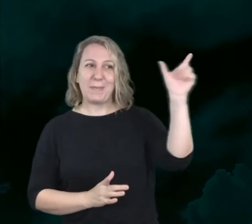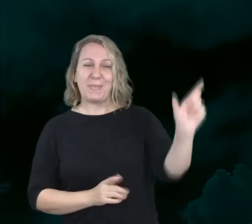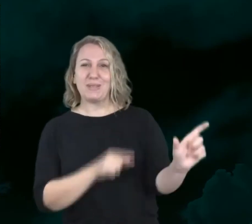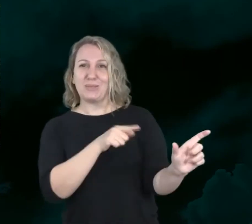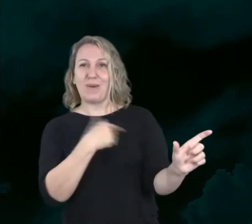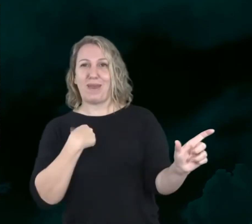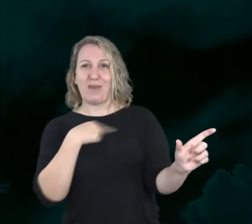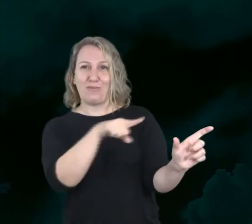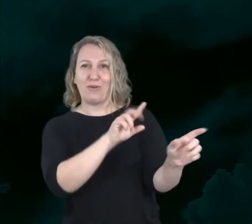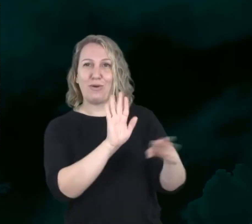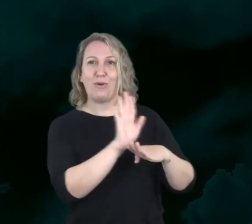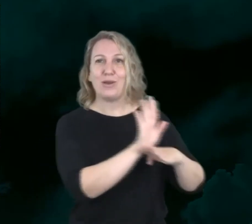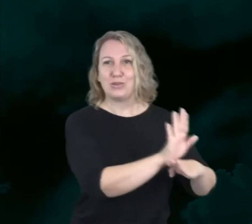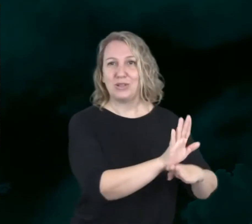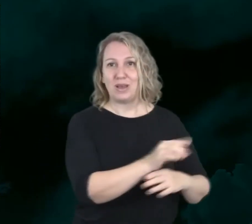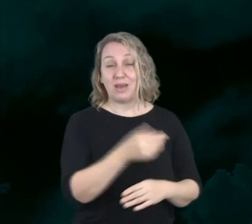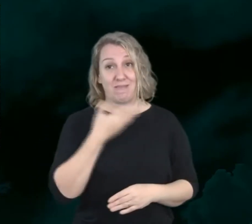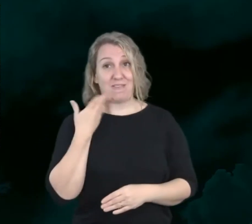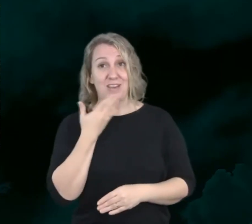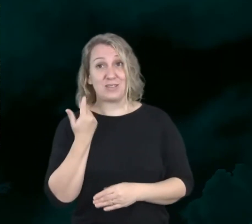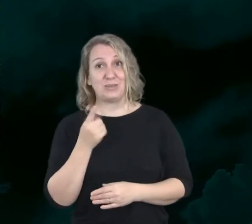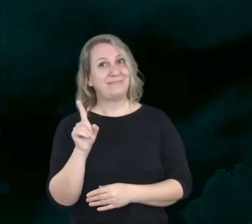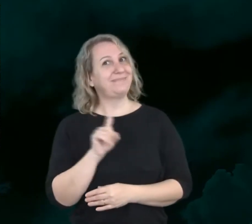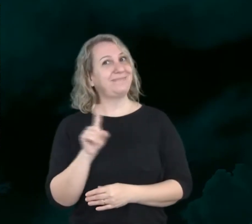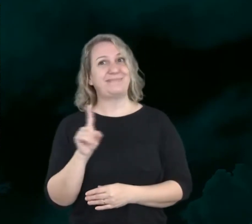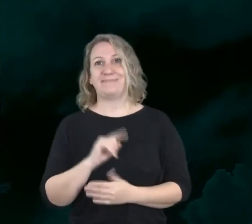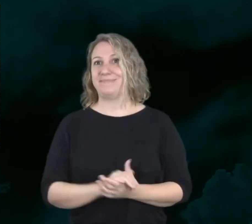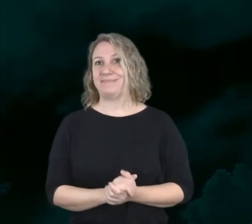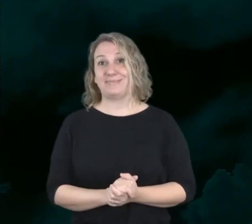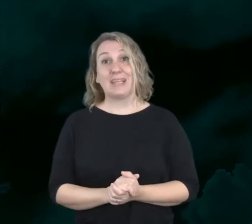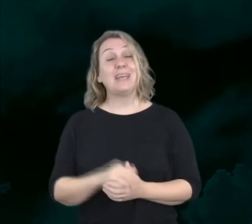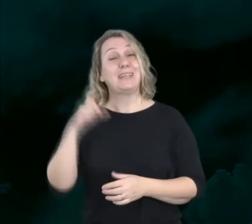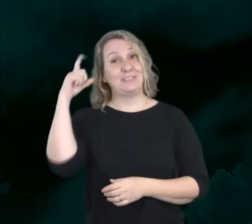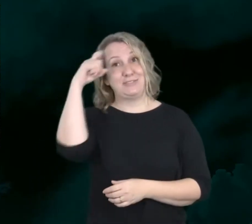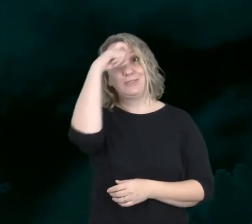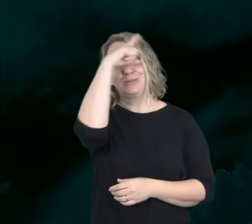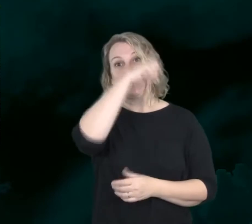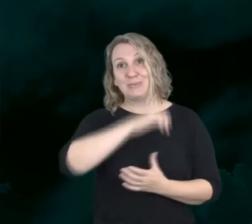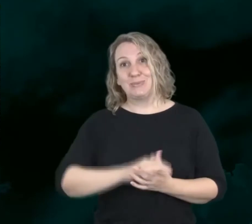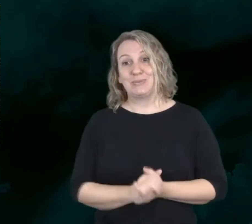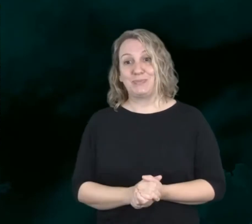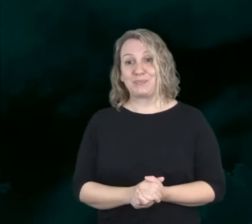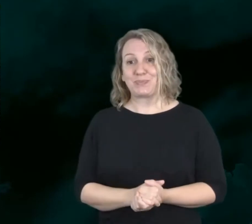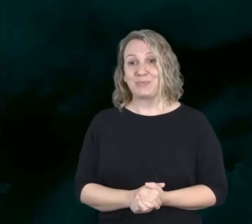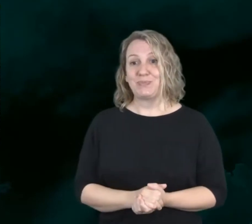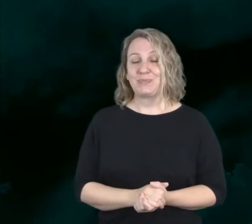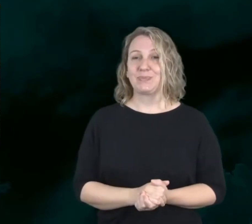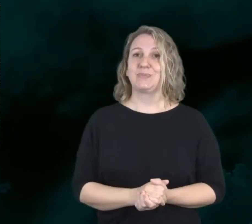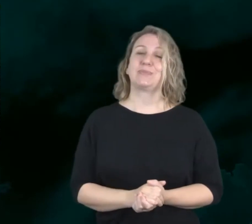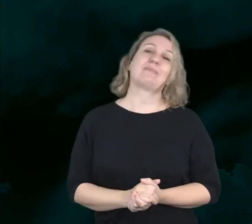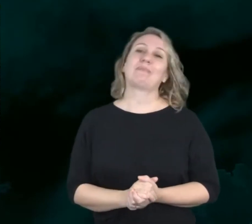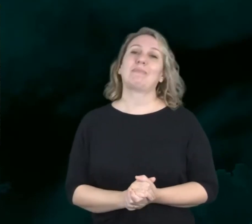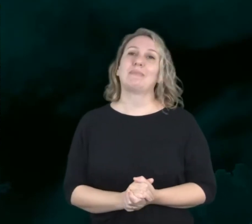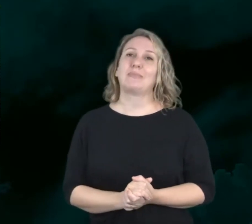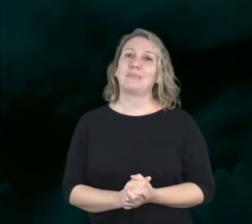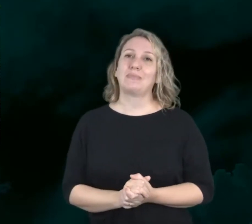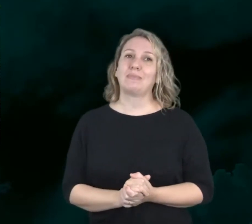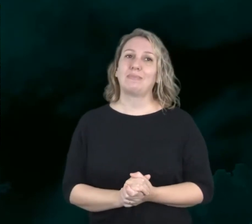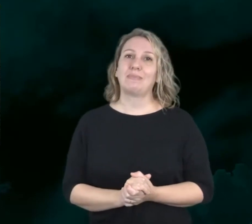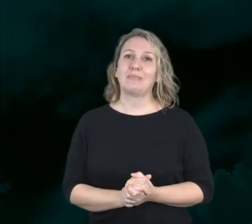em Filipos, ele pregava o evangelho de uma forma tranquila, serena, e de repente ele